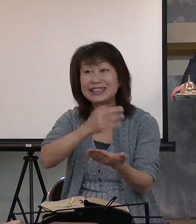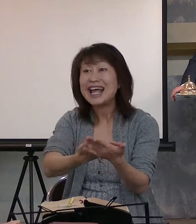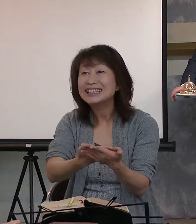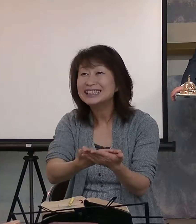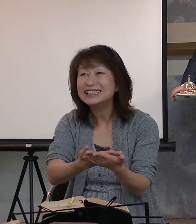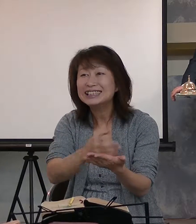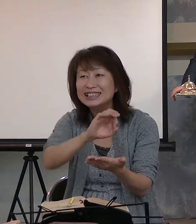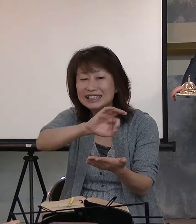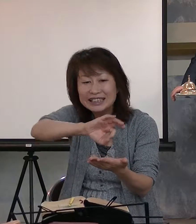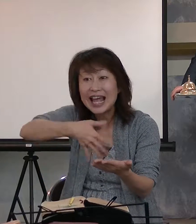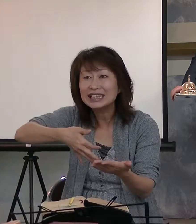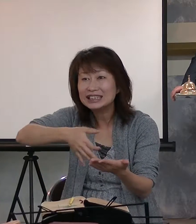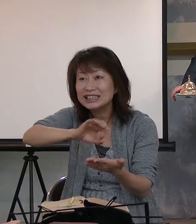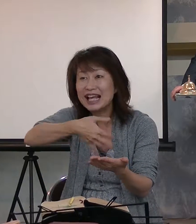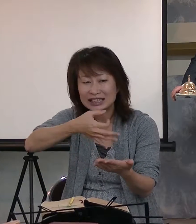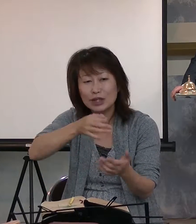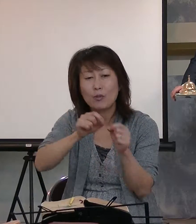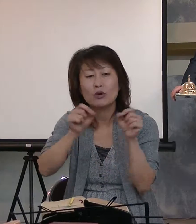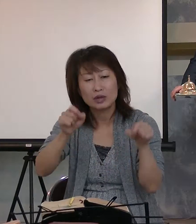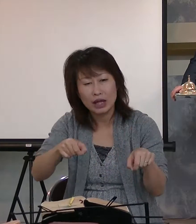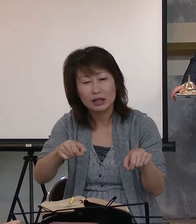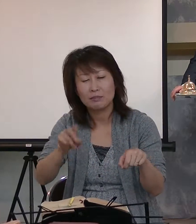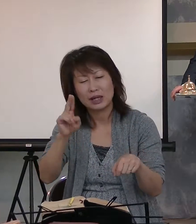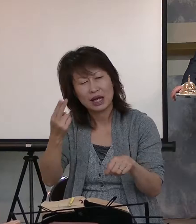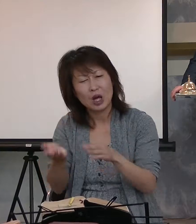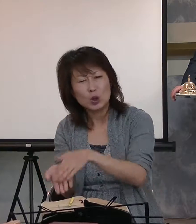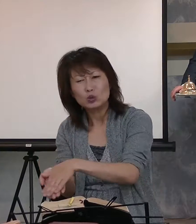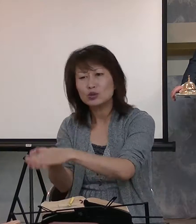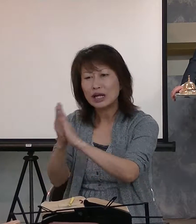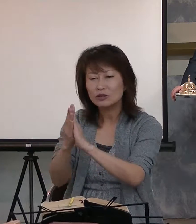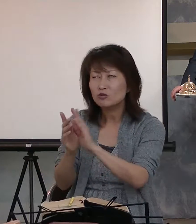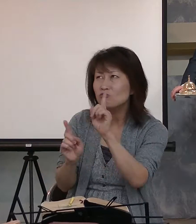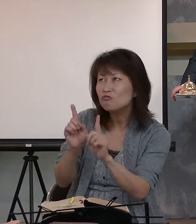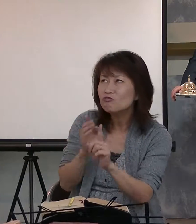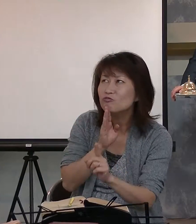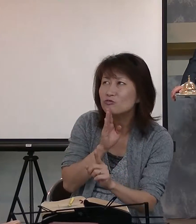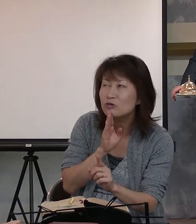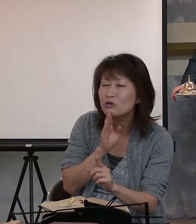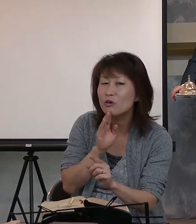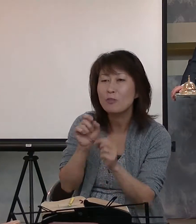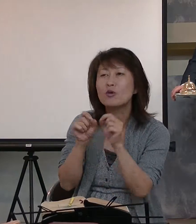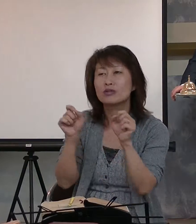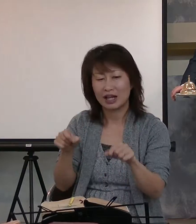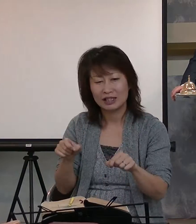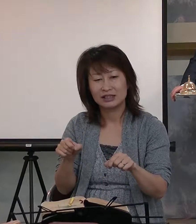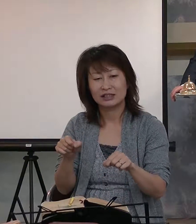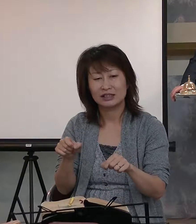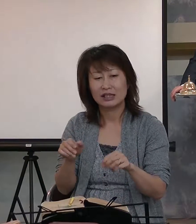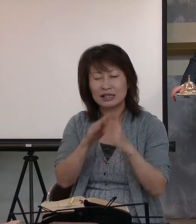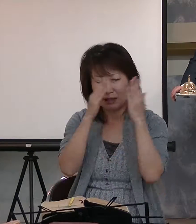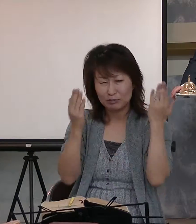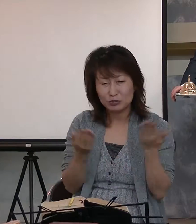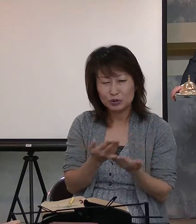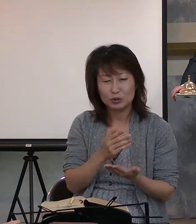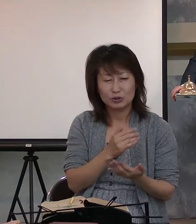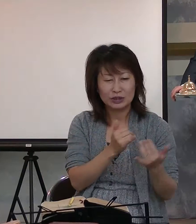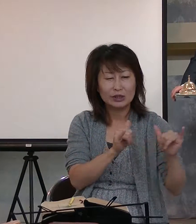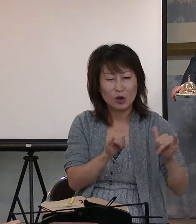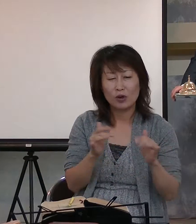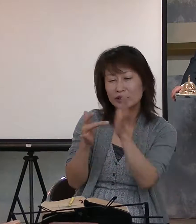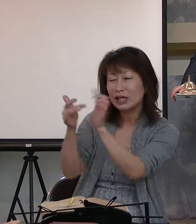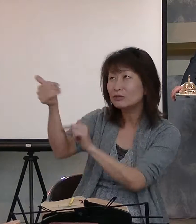題、この一つ一つの質問というのは本当に大切な質問でございま